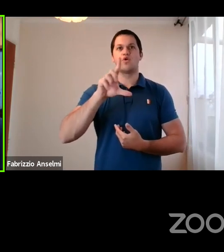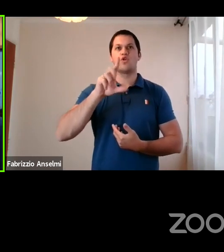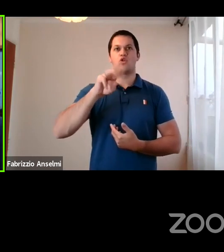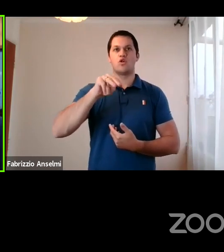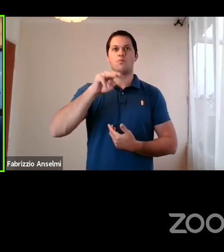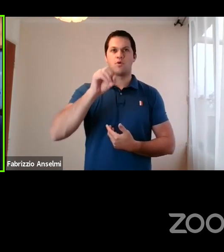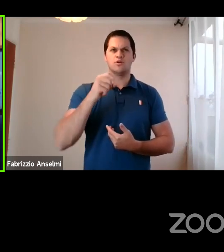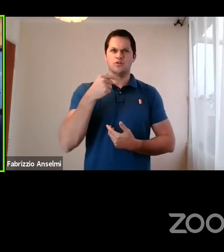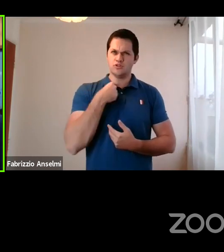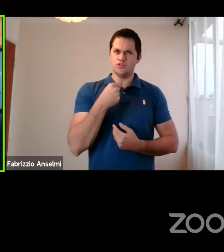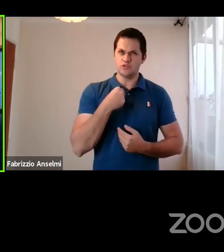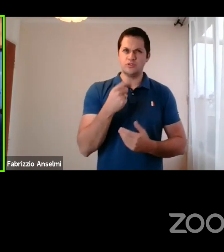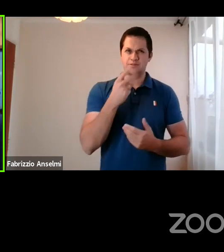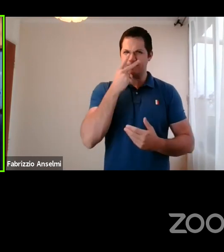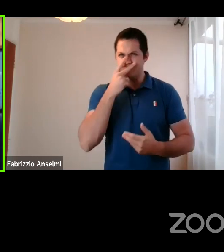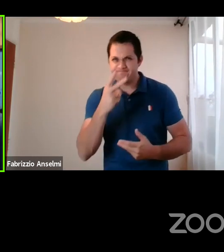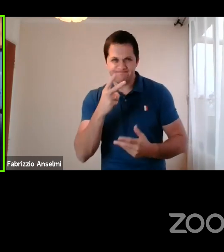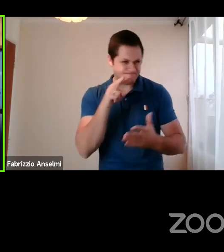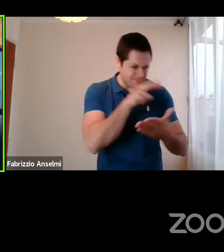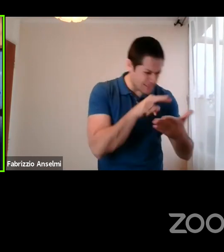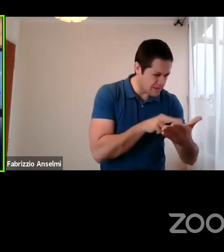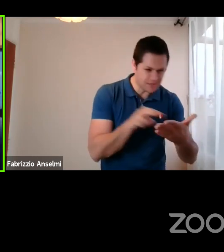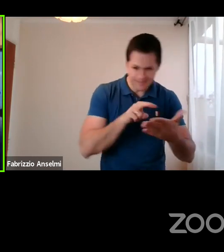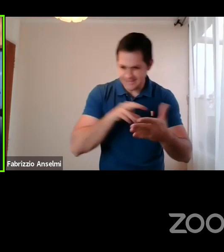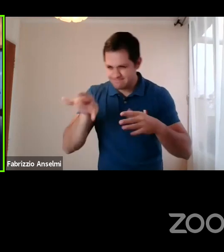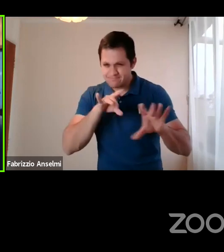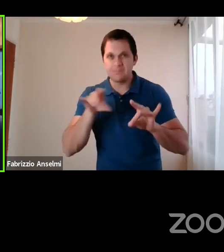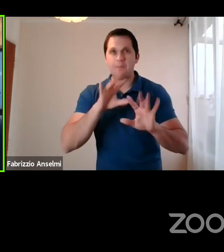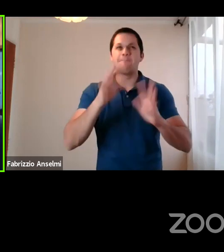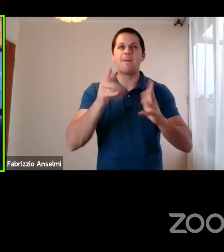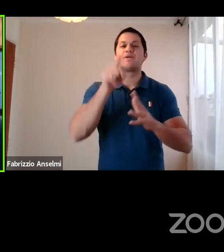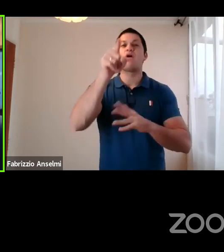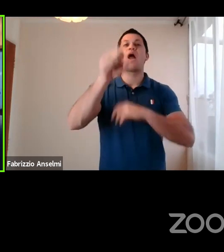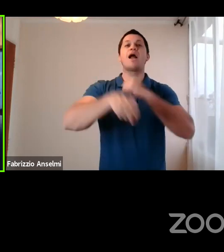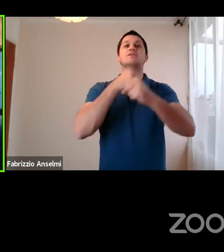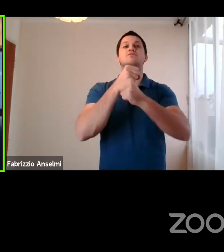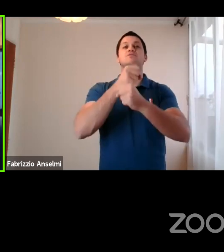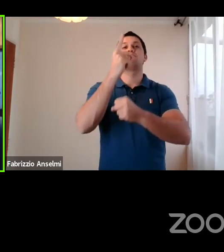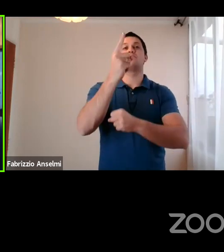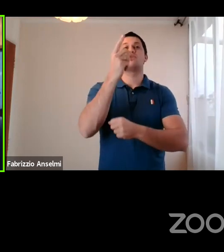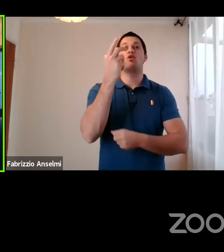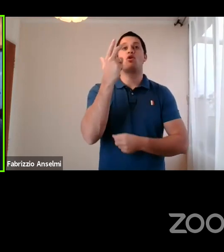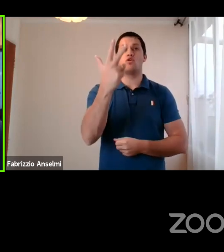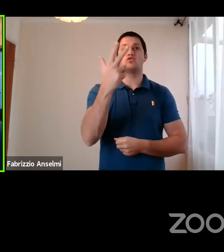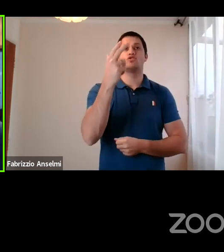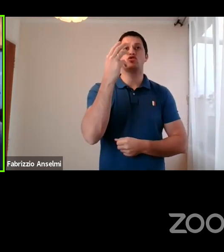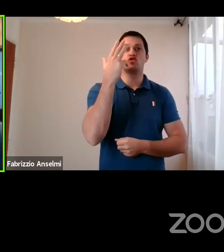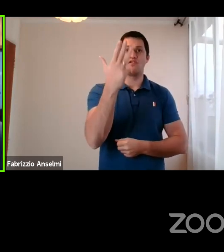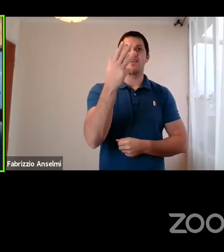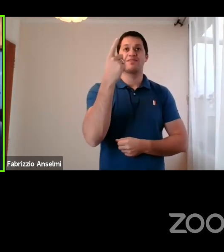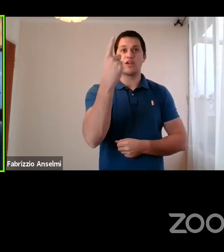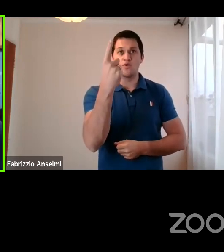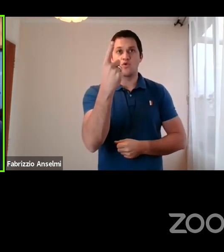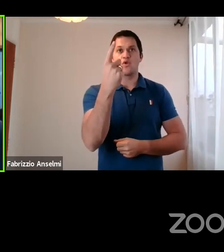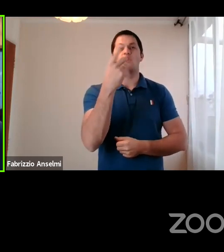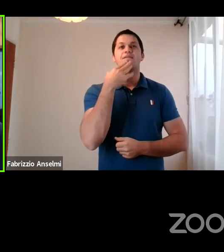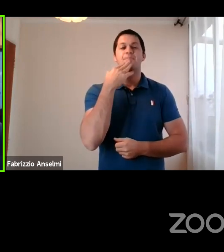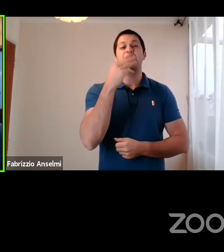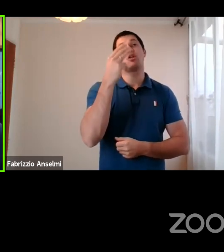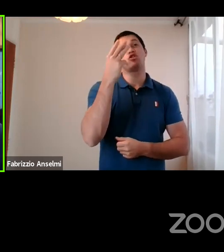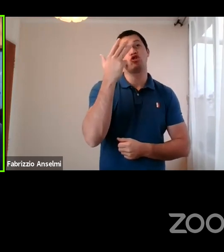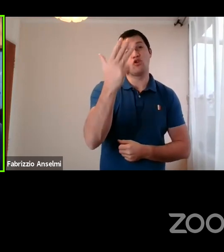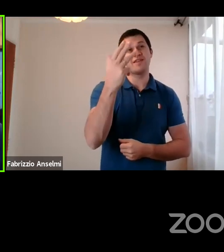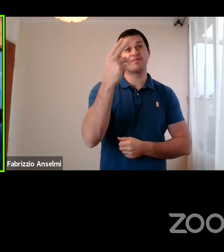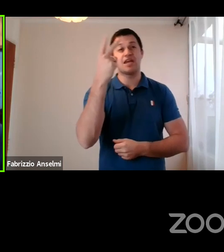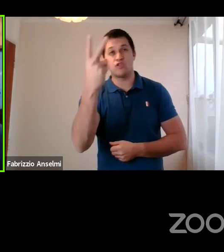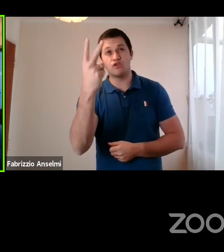está documentado, habría estado entre fines del 91 y todo el año 92 e inicios del 93. Pero sí